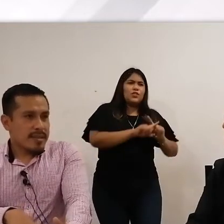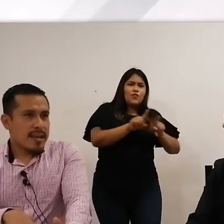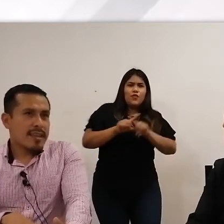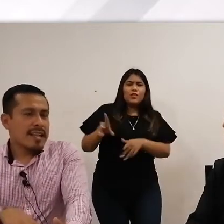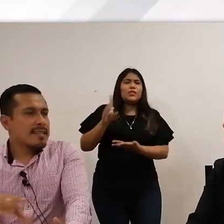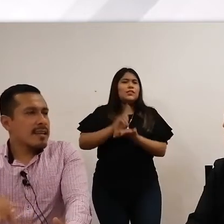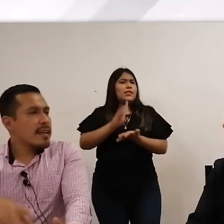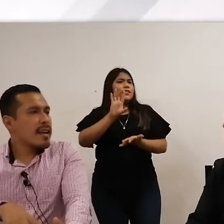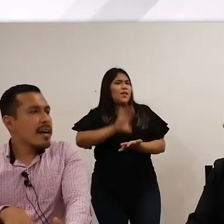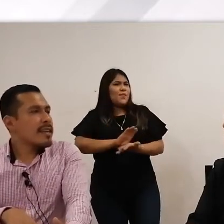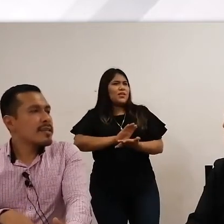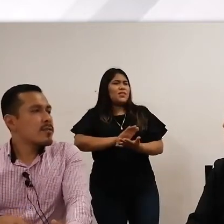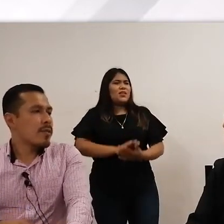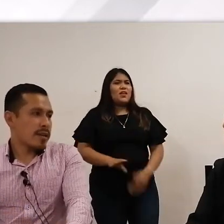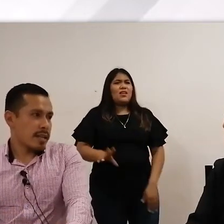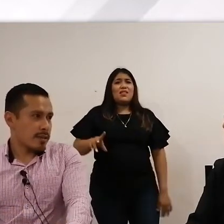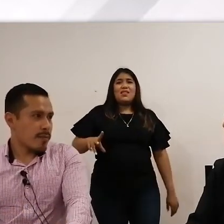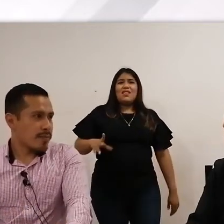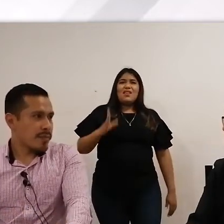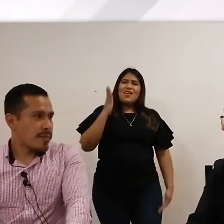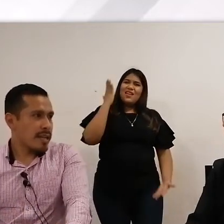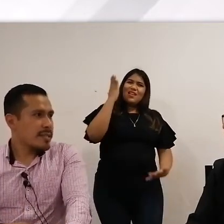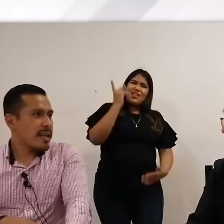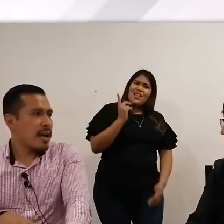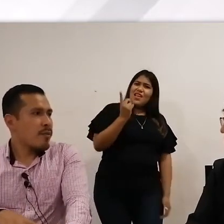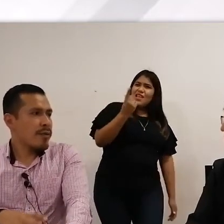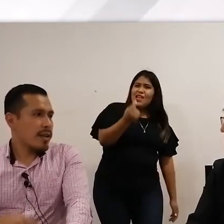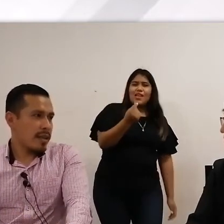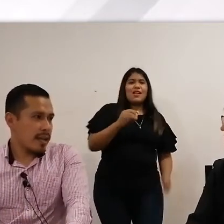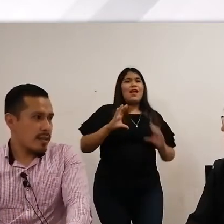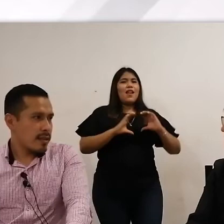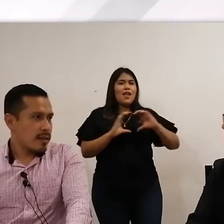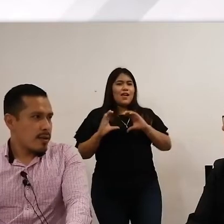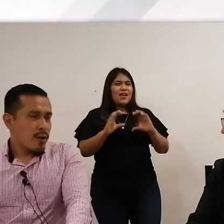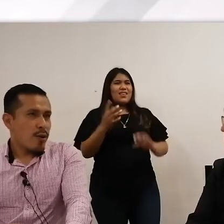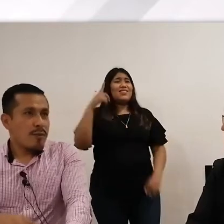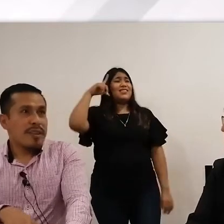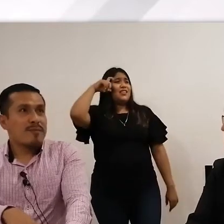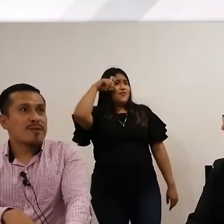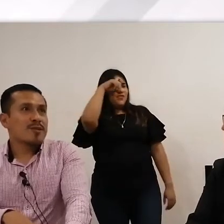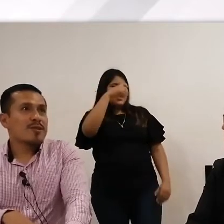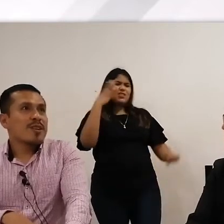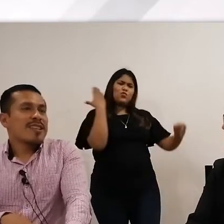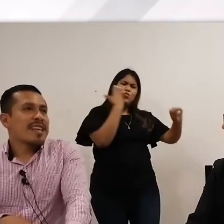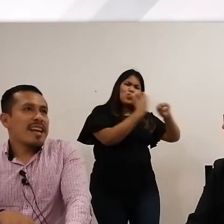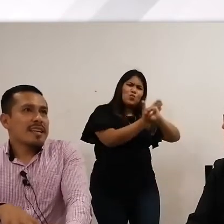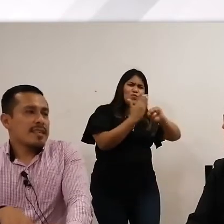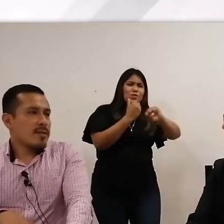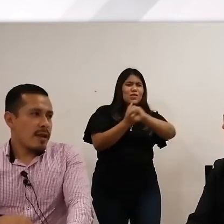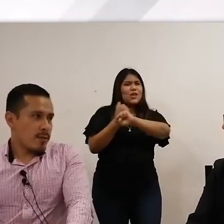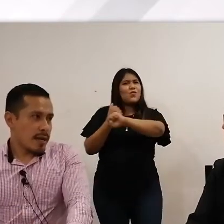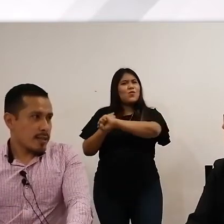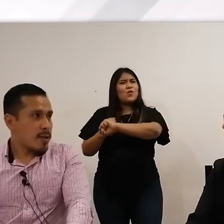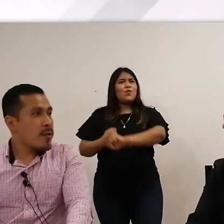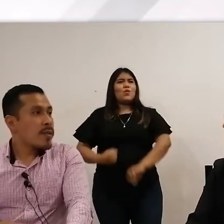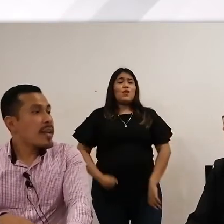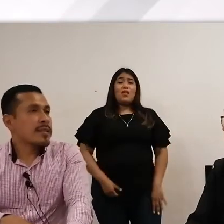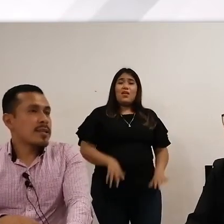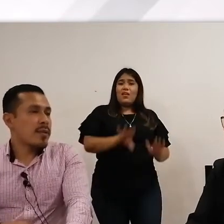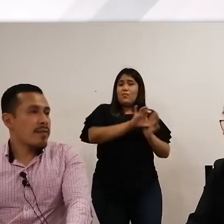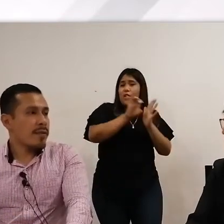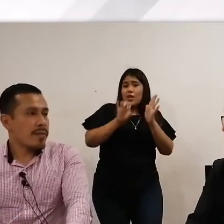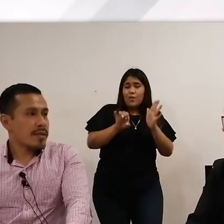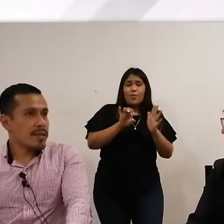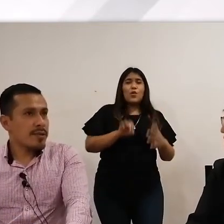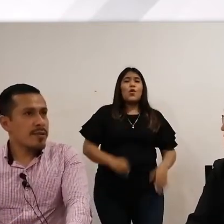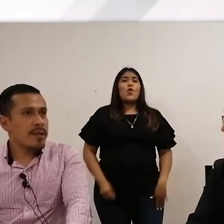con discapacidad, el salir a la calle es un reto. Desde la movilidad. Olvidémonos del acceso a la educación, del